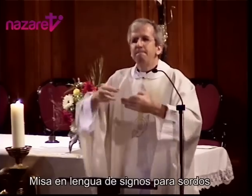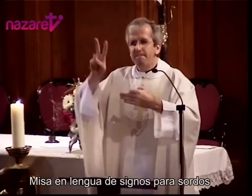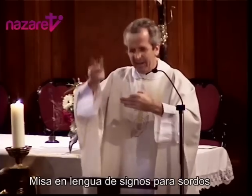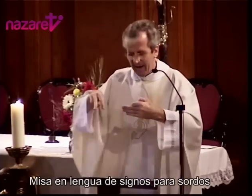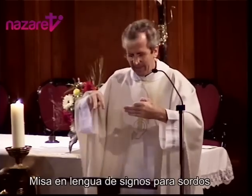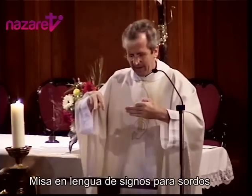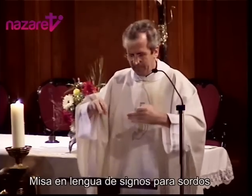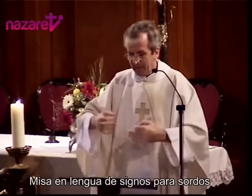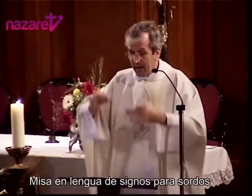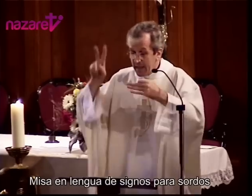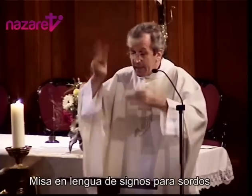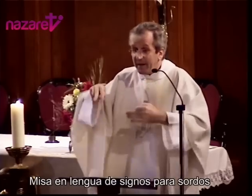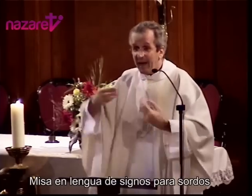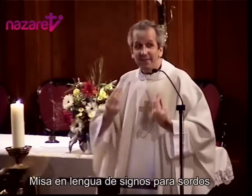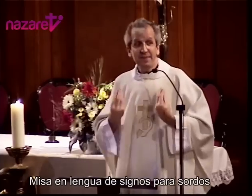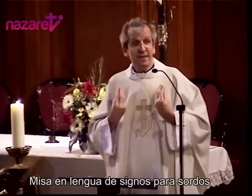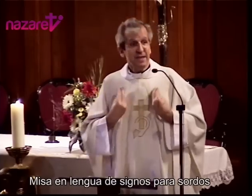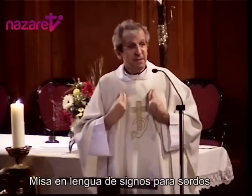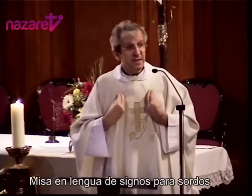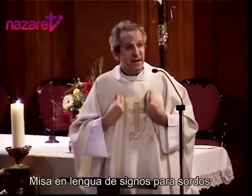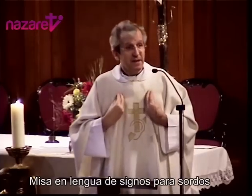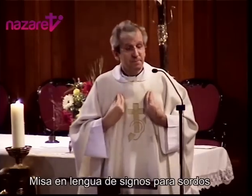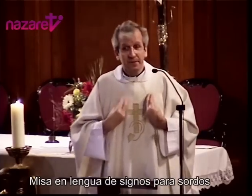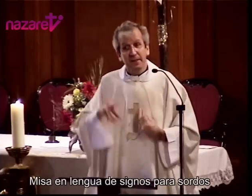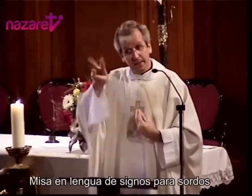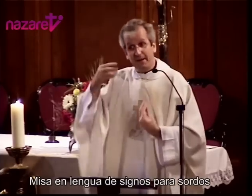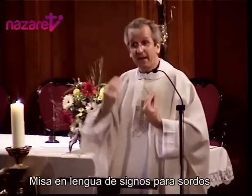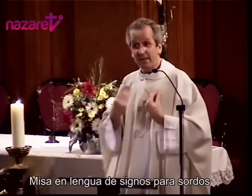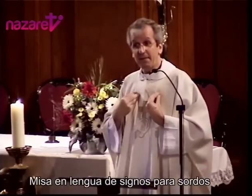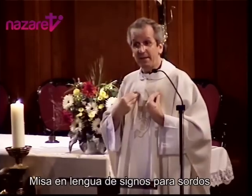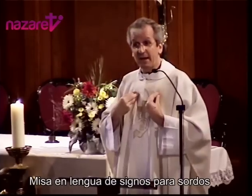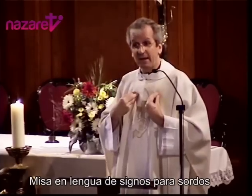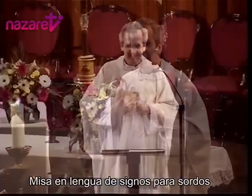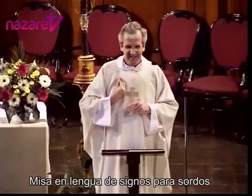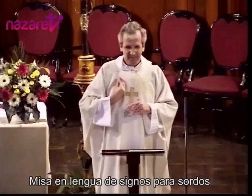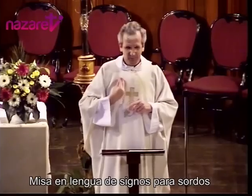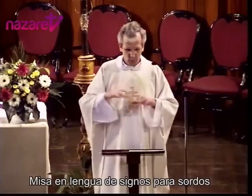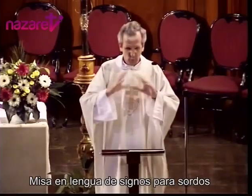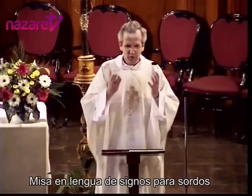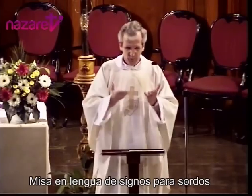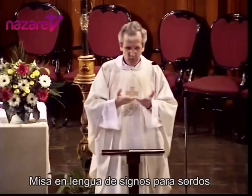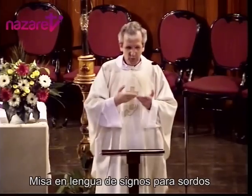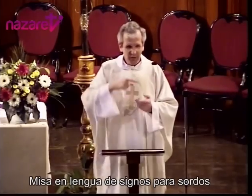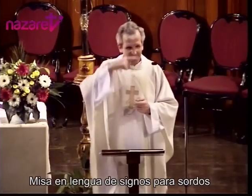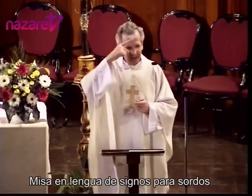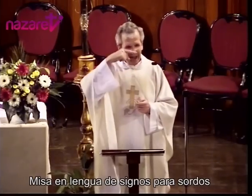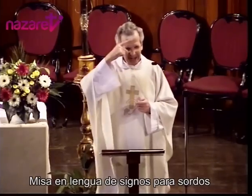Verdad. De verdad y vida. De verdad y vida. En nuestro mundo hay la